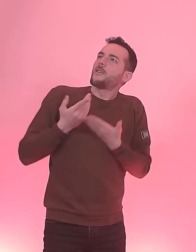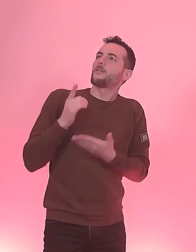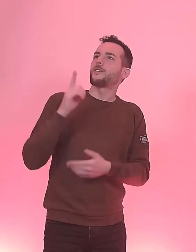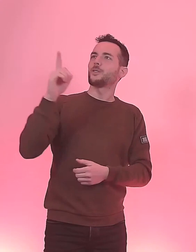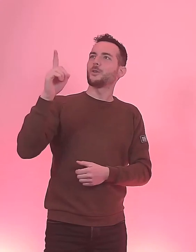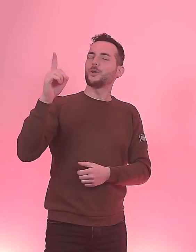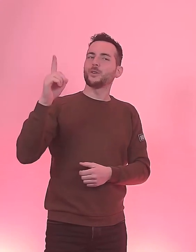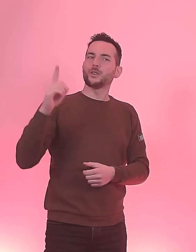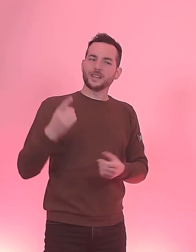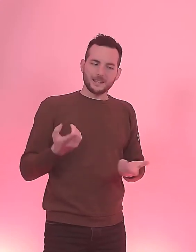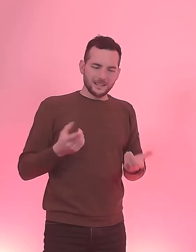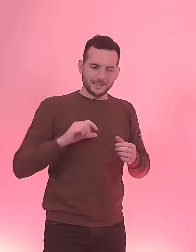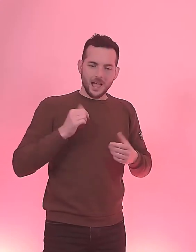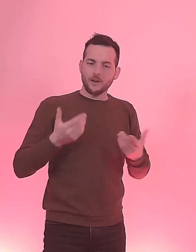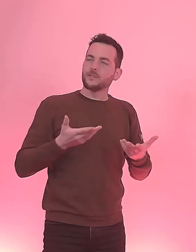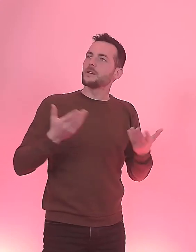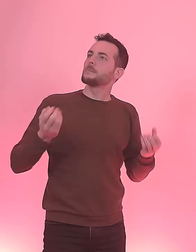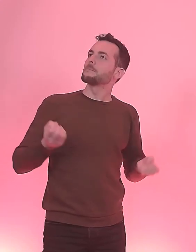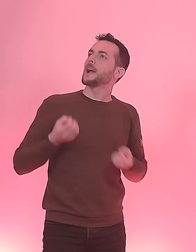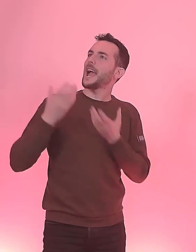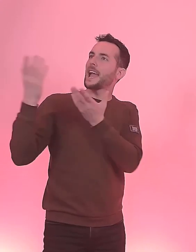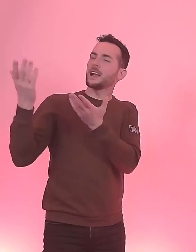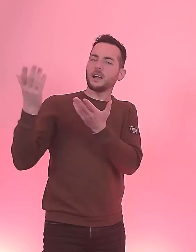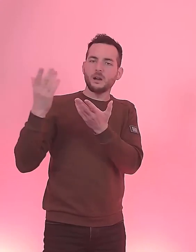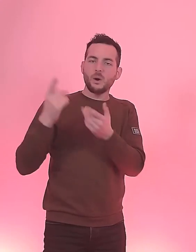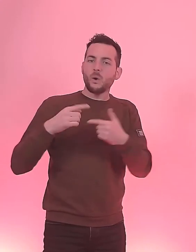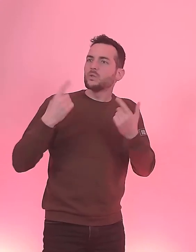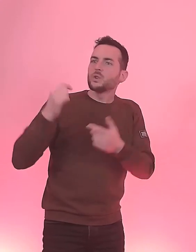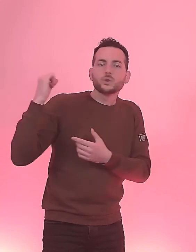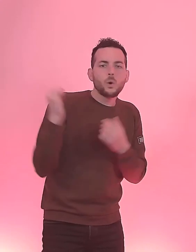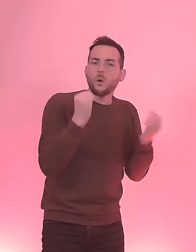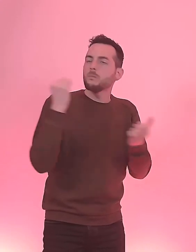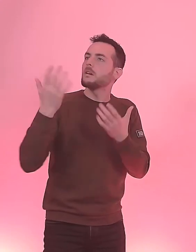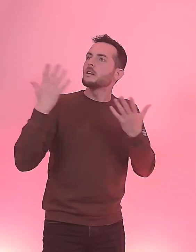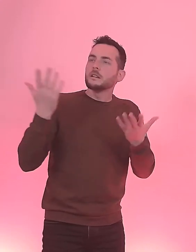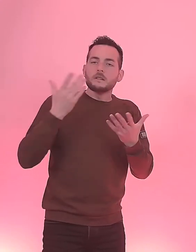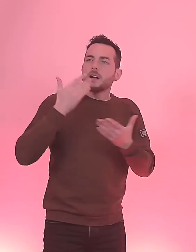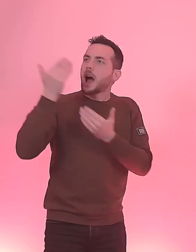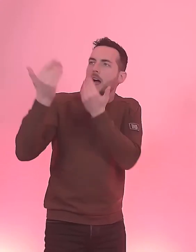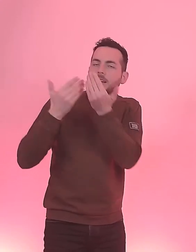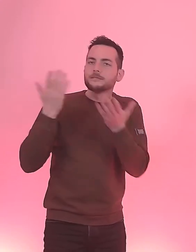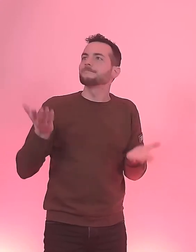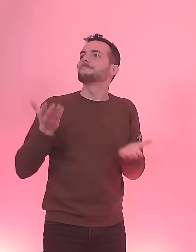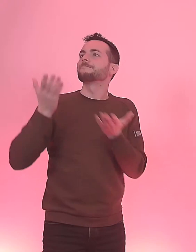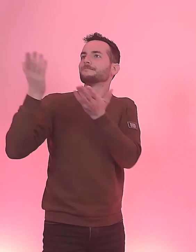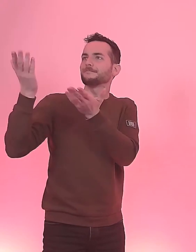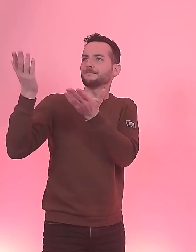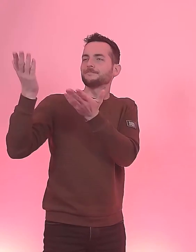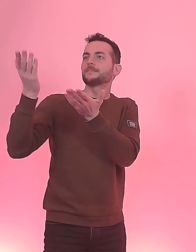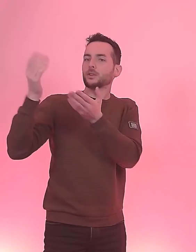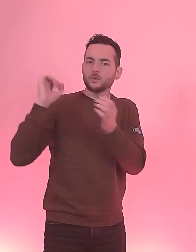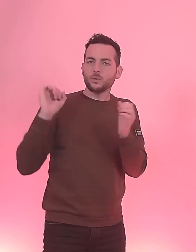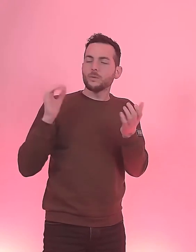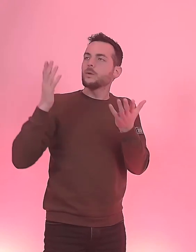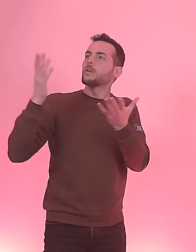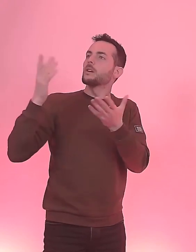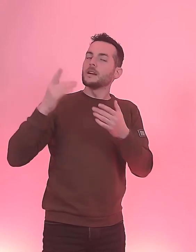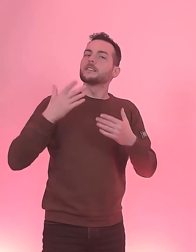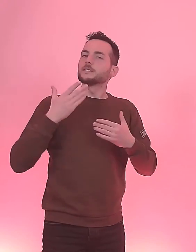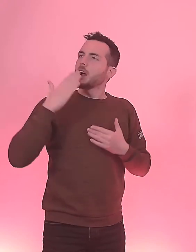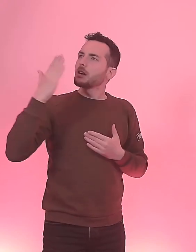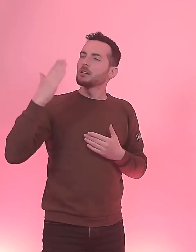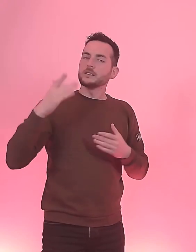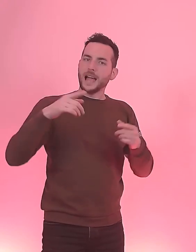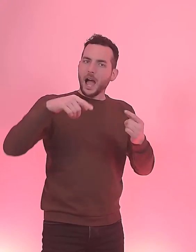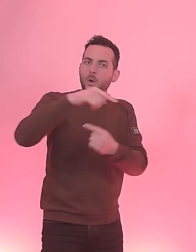en onze stormen onze vraag ons geloof in onze vreugde bij u en we danken u dat we elkaar mogen opzoeken